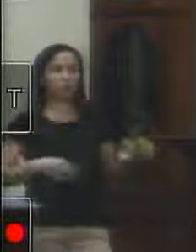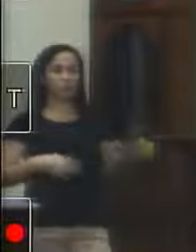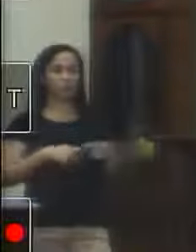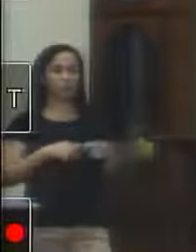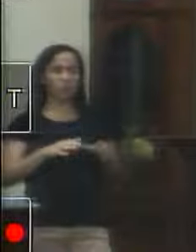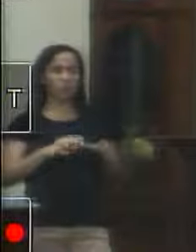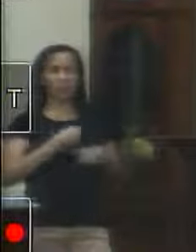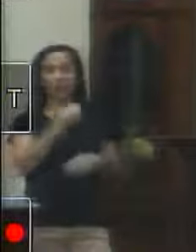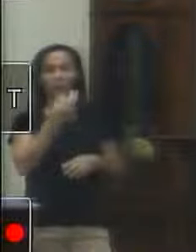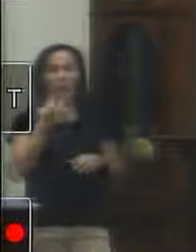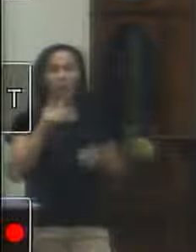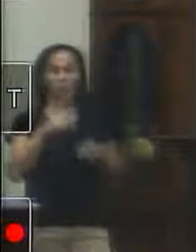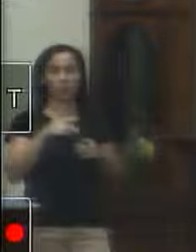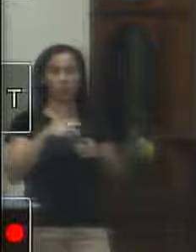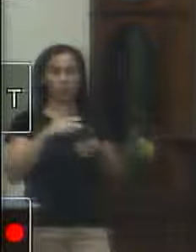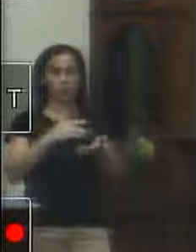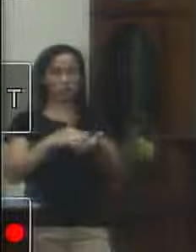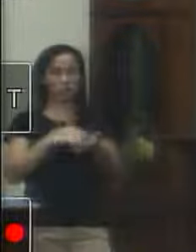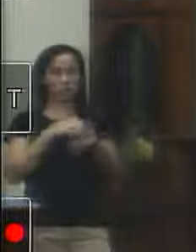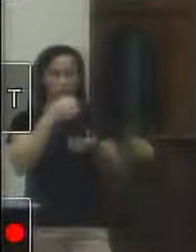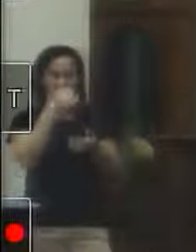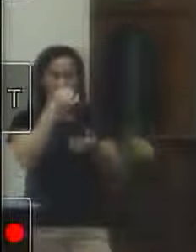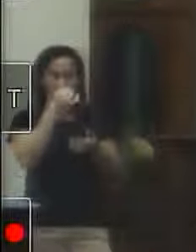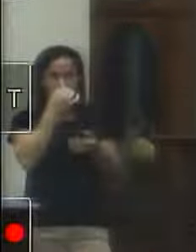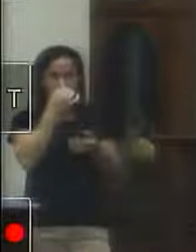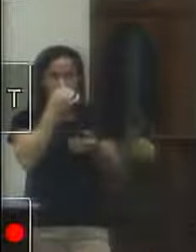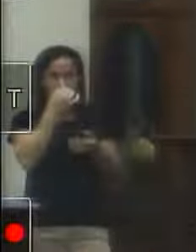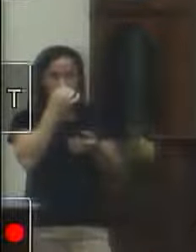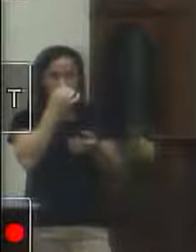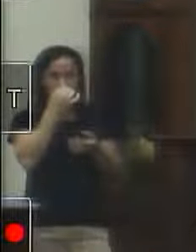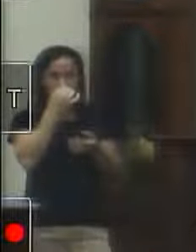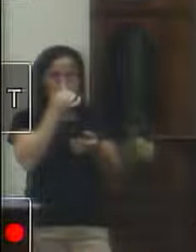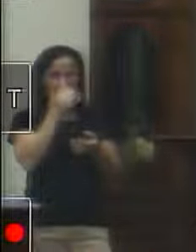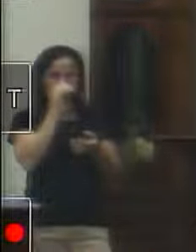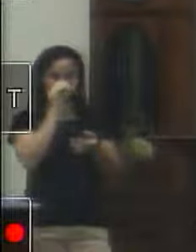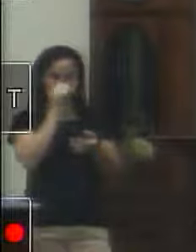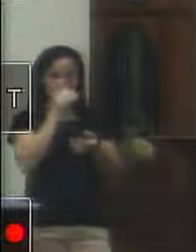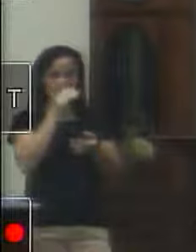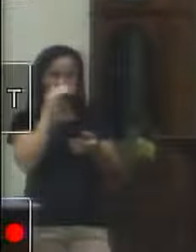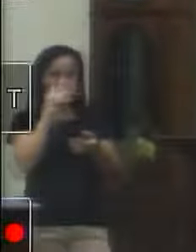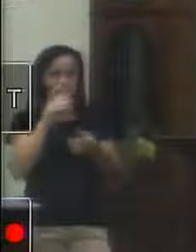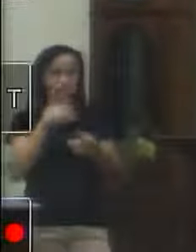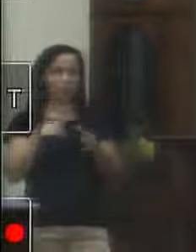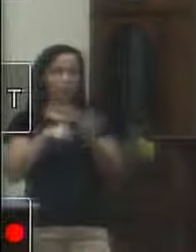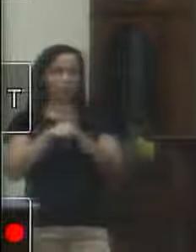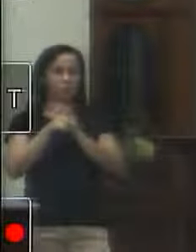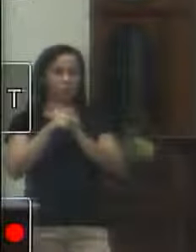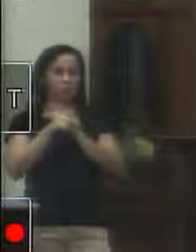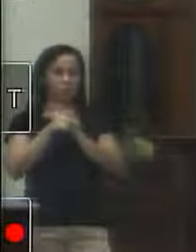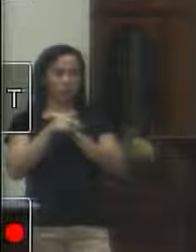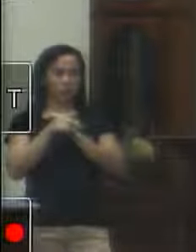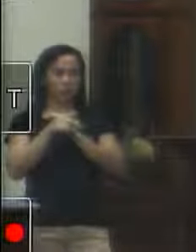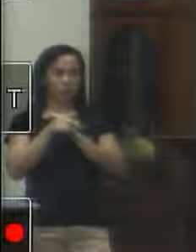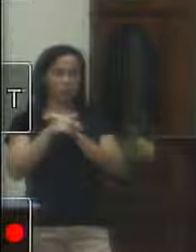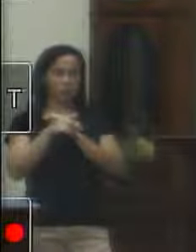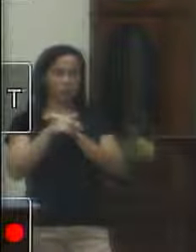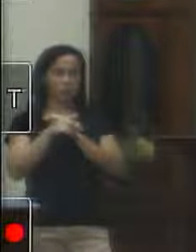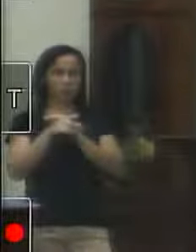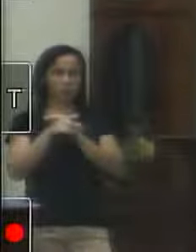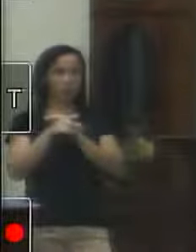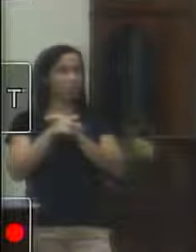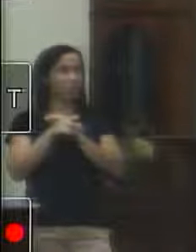alguns comerciantes, secretária? Aí eu já torno a pergunta para acho que a secretária também, né,